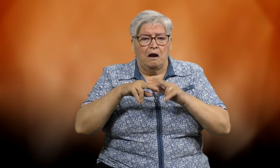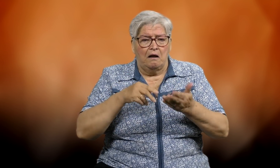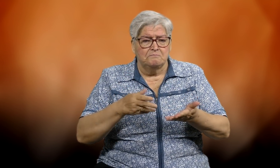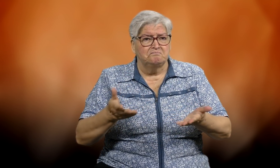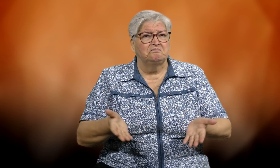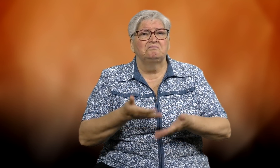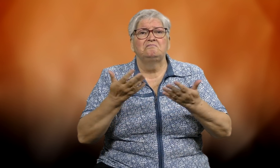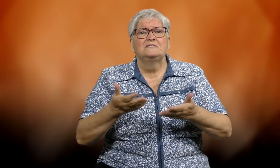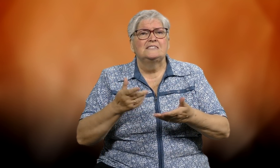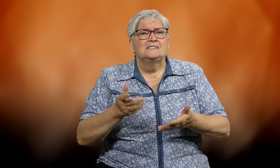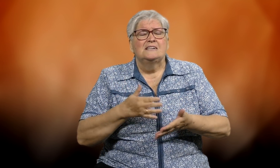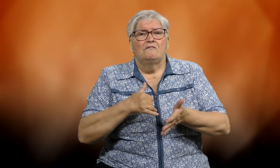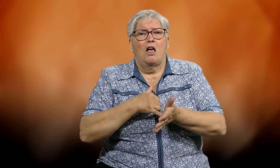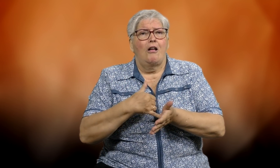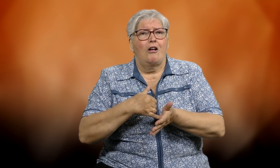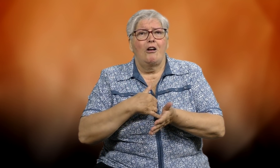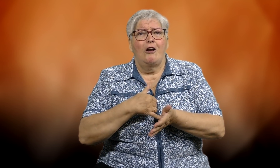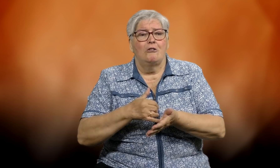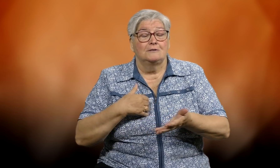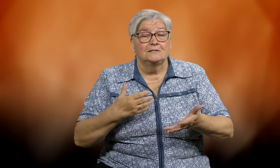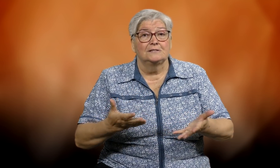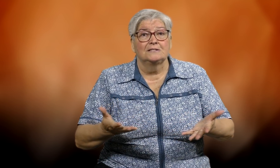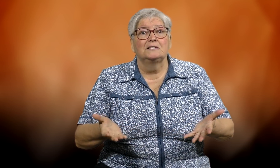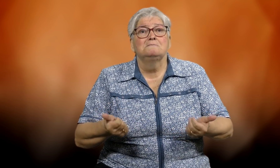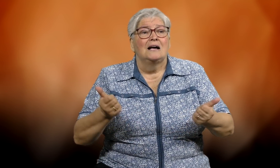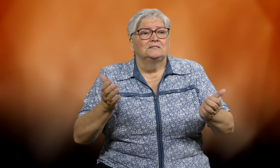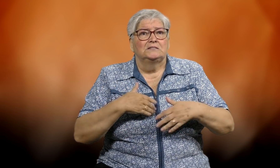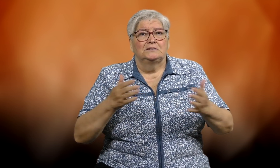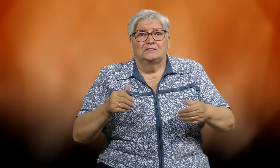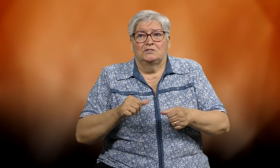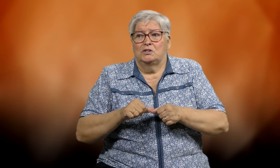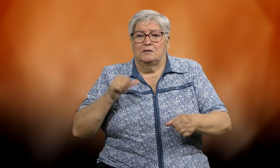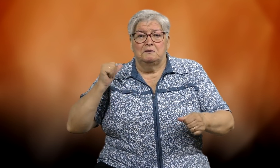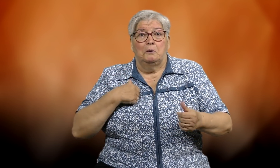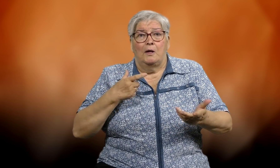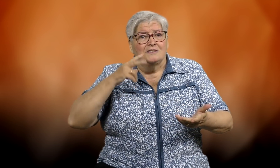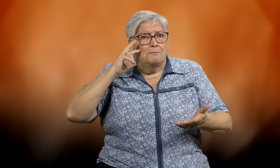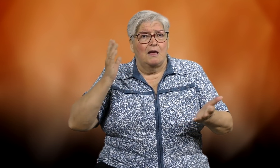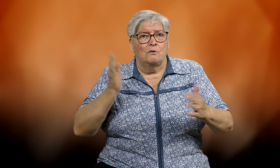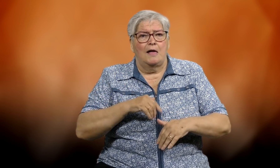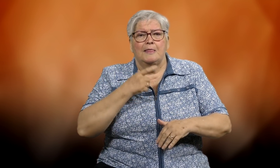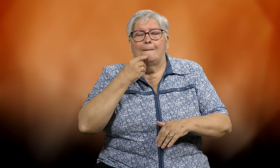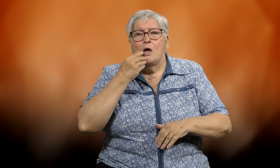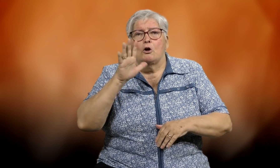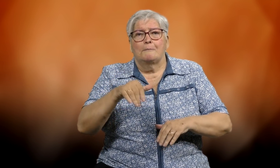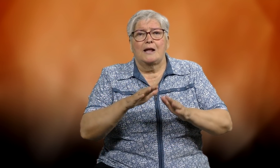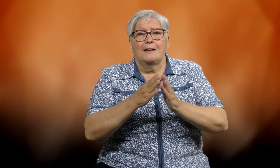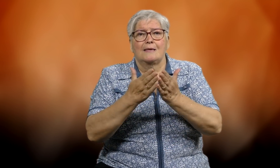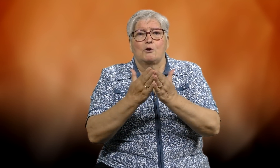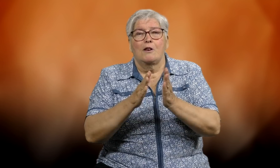per a Europa, perquè el que nosaltres presentàvem era una mica fluix i necessitàvem una base més sòlida, però com no teníem experiència de res